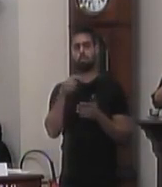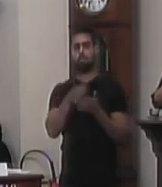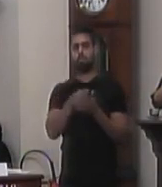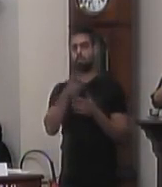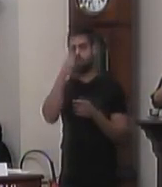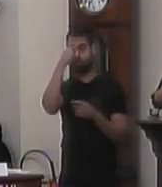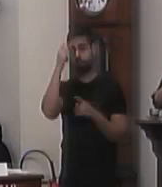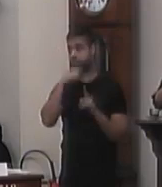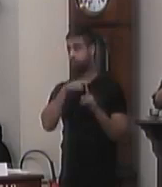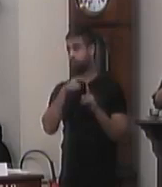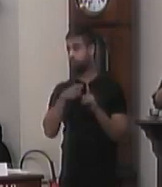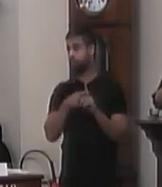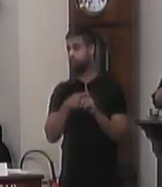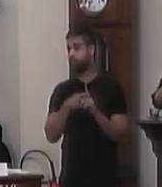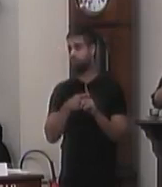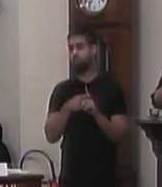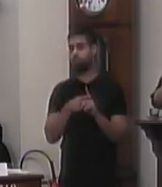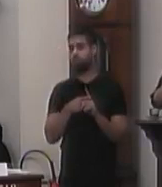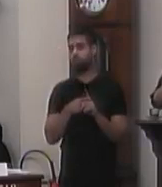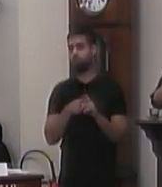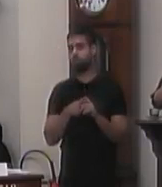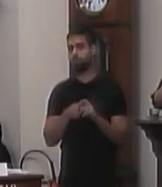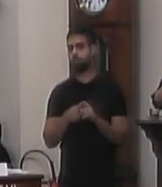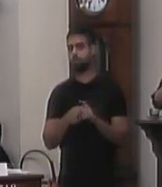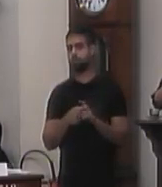Todos os benefícios que não são